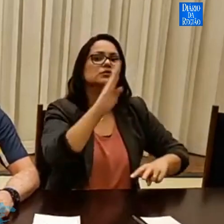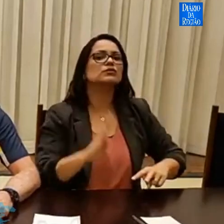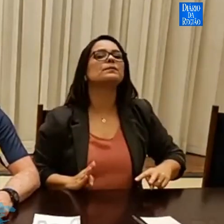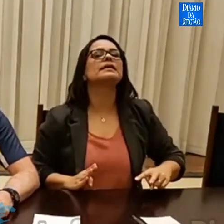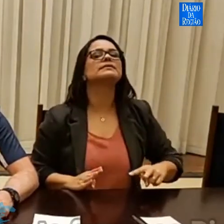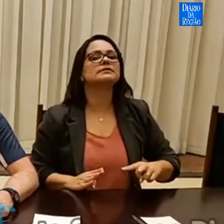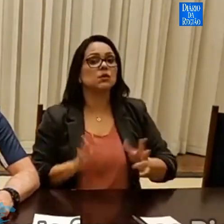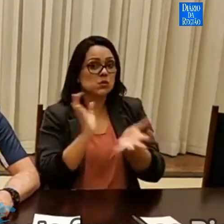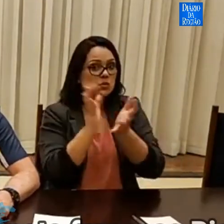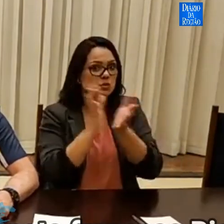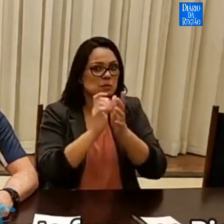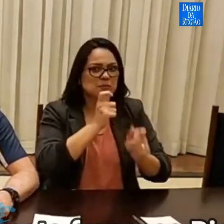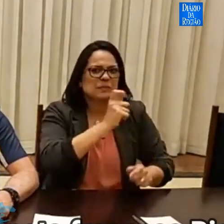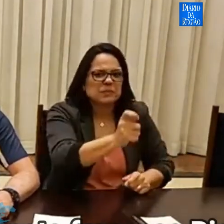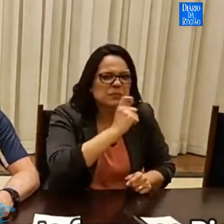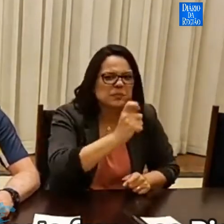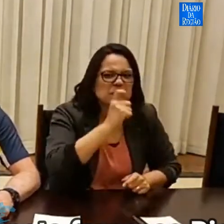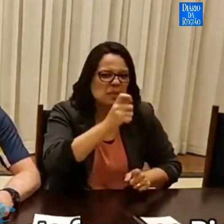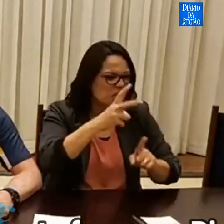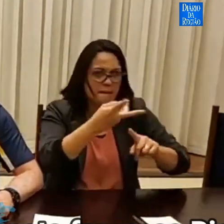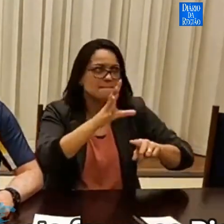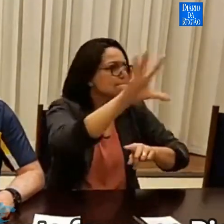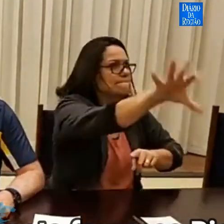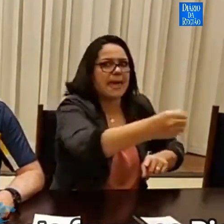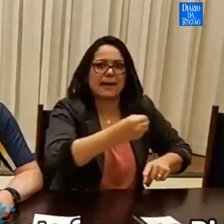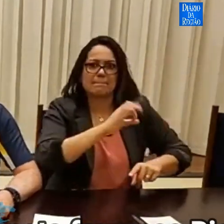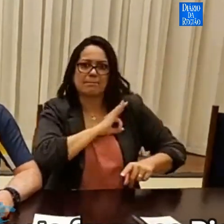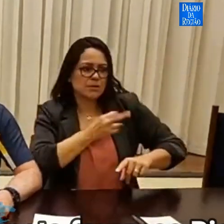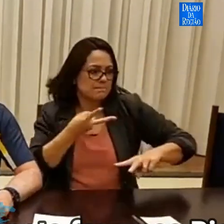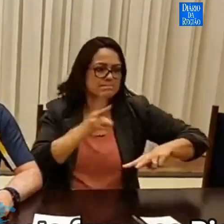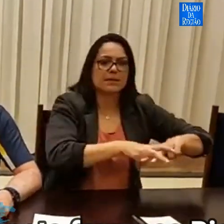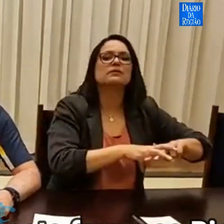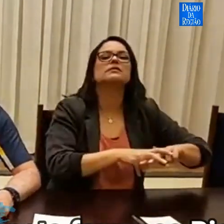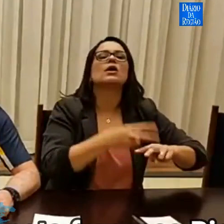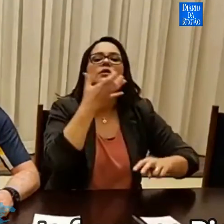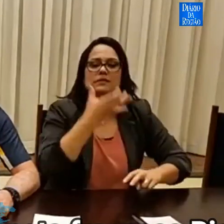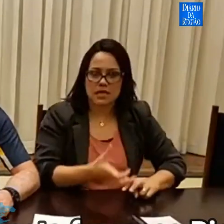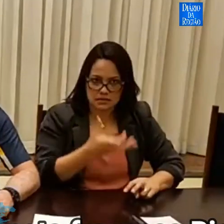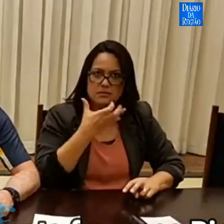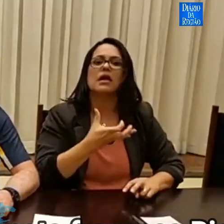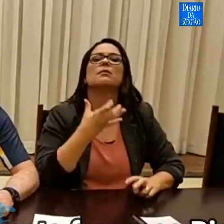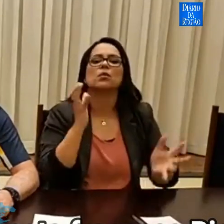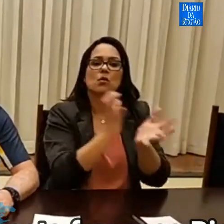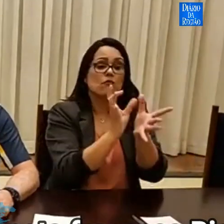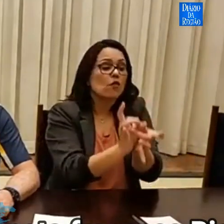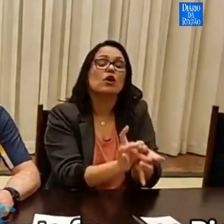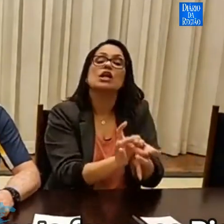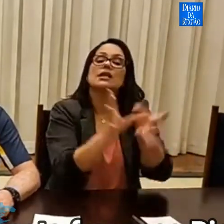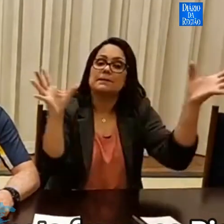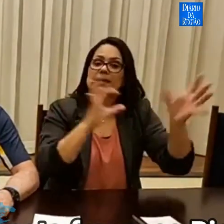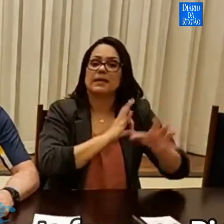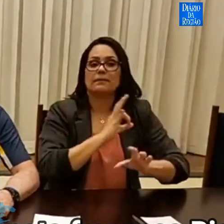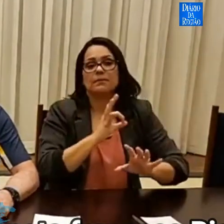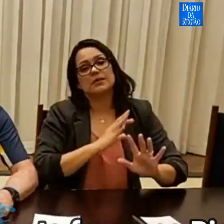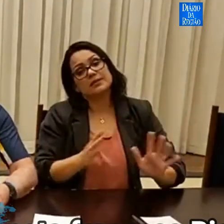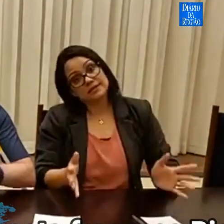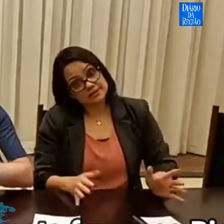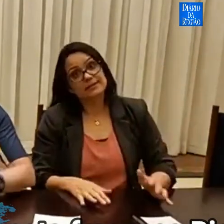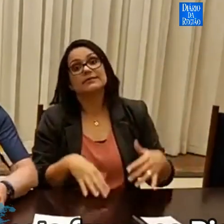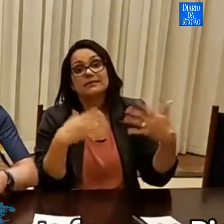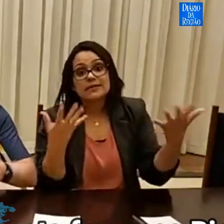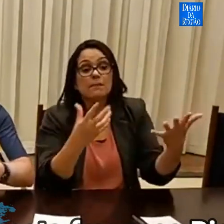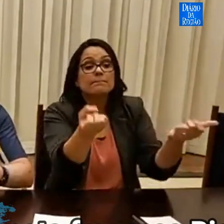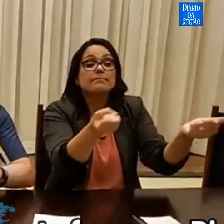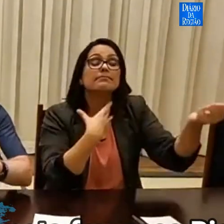preso por pressão da mídia. Preso por pressão da mídia. Então, no final do ano, vai ter policial nesse indulto aqui. Espero que o pessoal me abasteça de novo para a